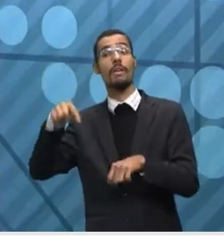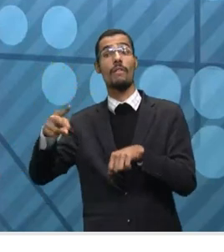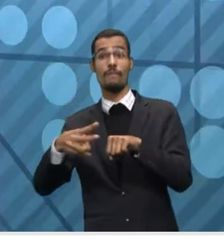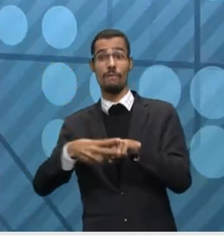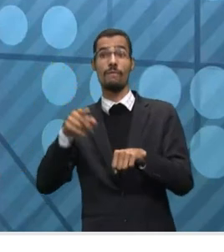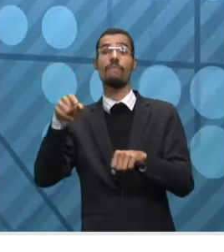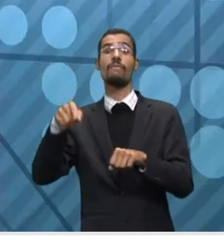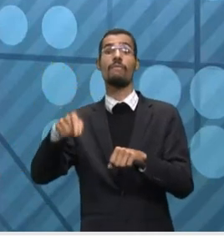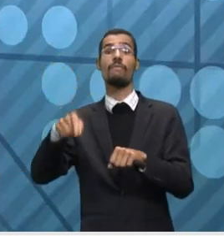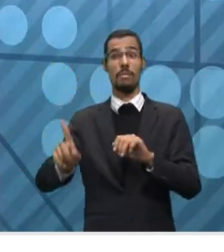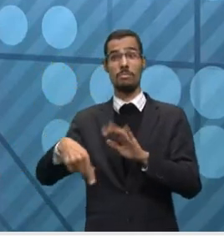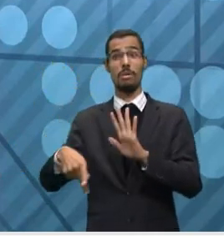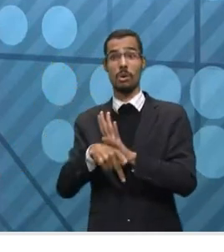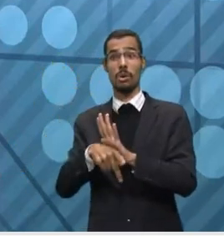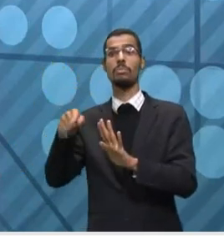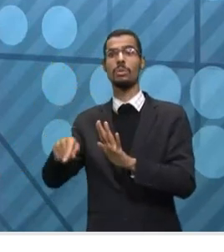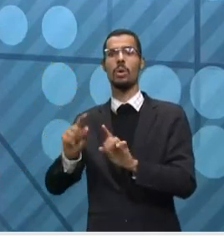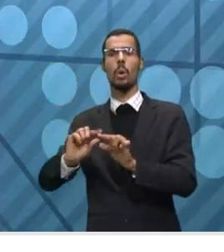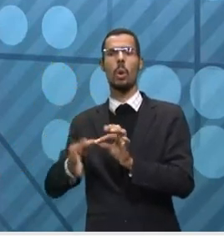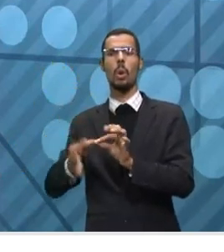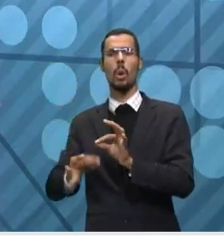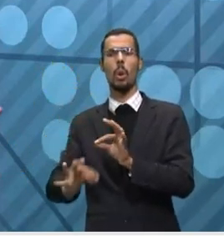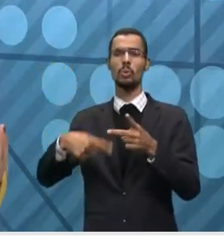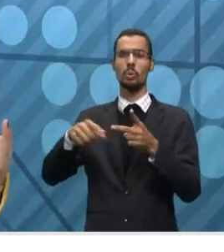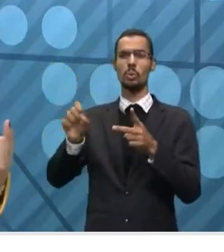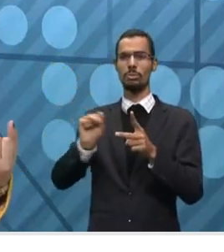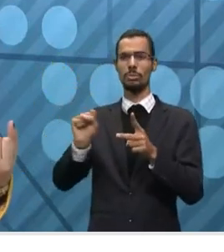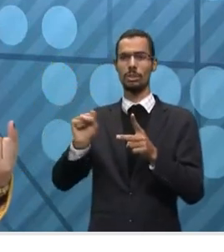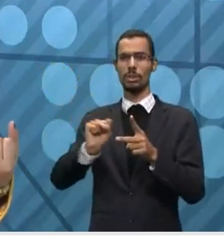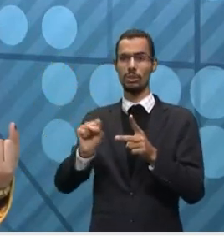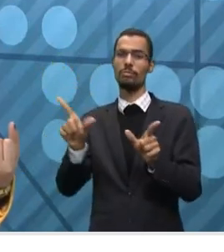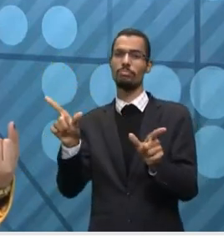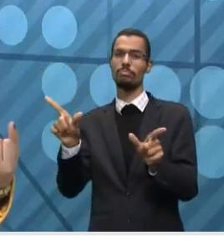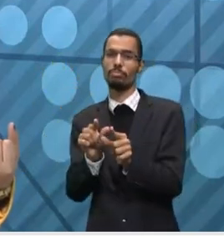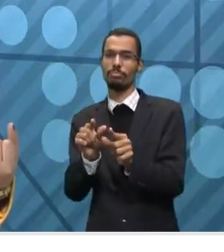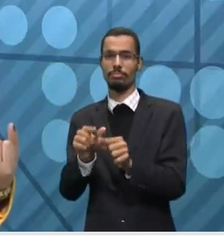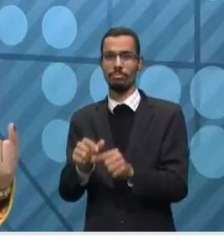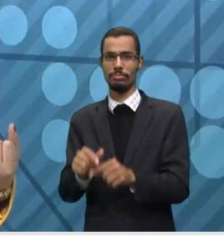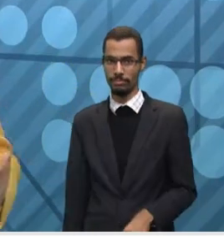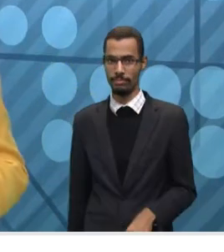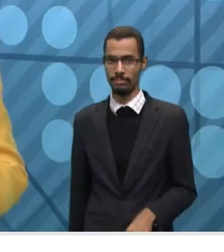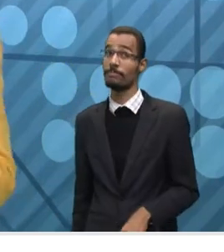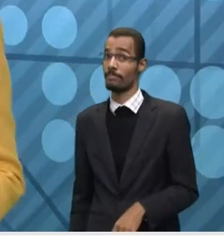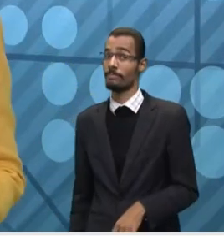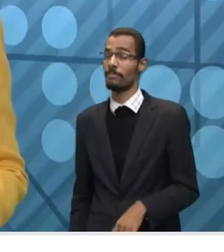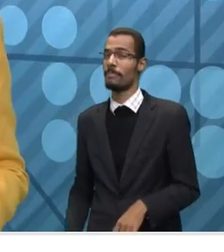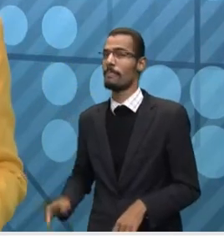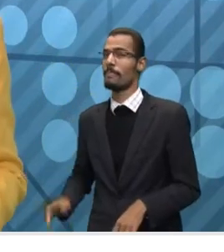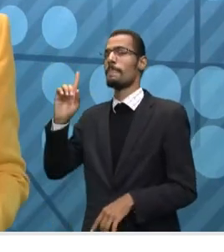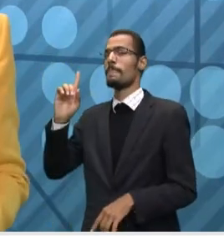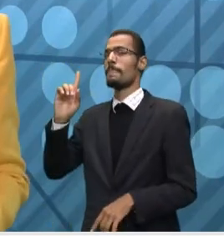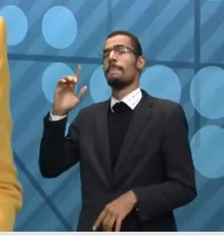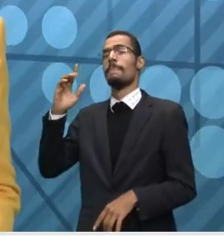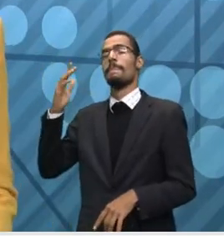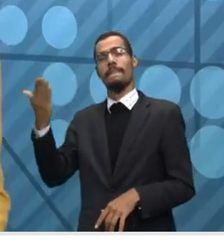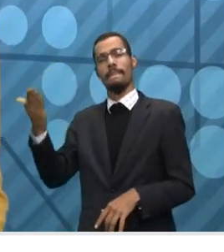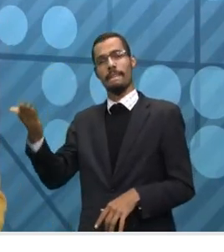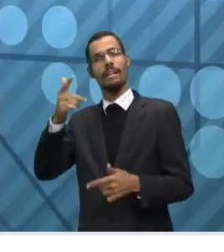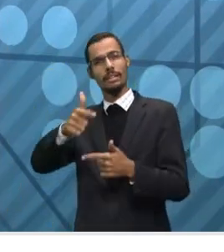vai ter essa característica, movimento longo, enquanto o substantivo, ele é curto. Um outro